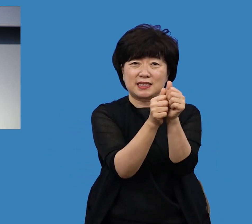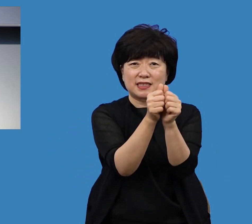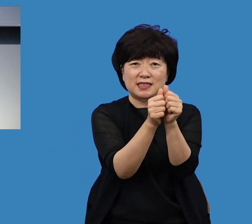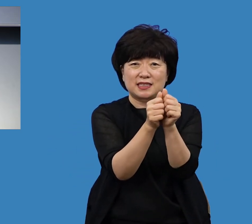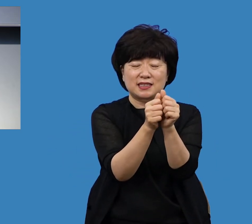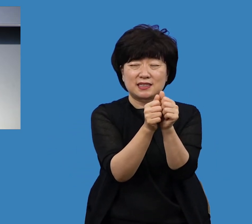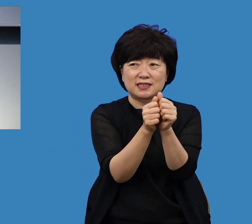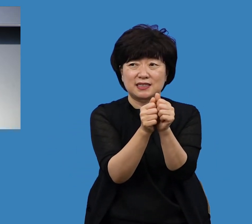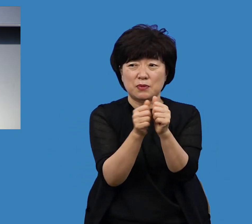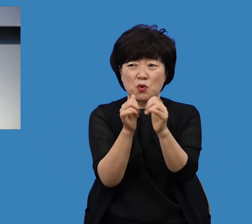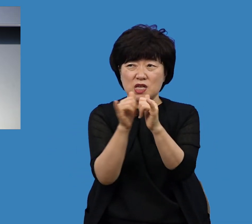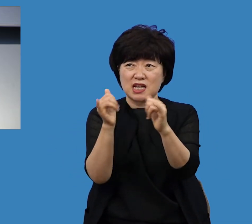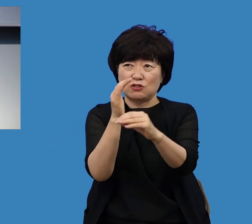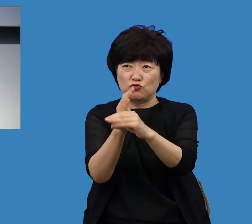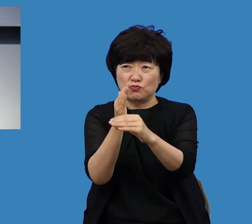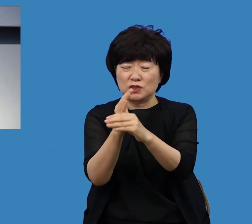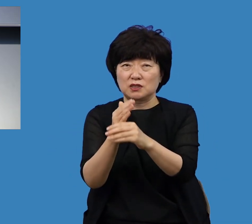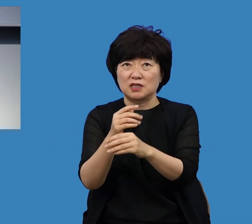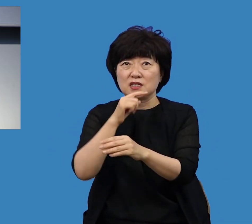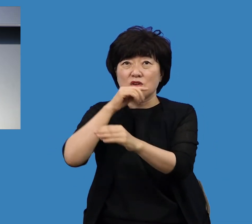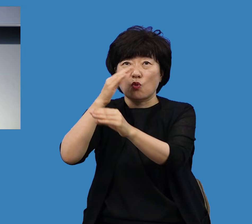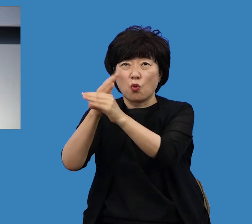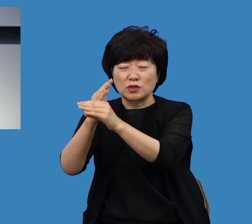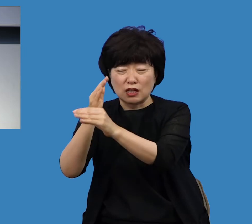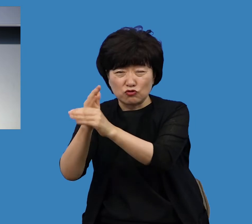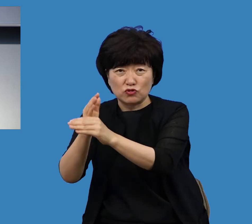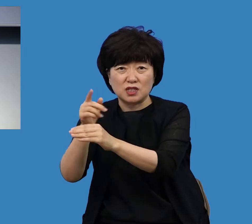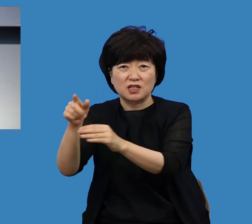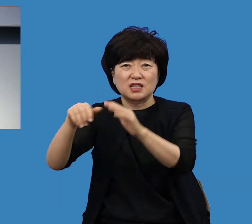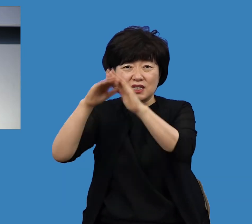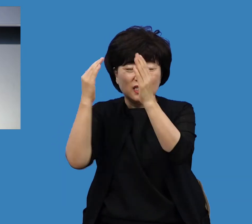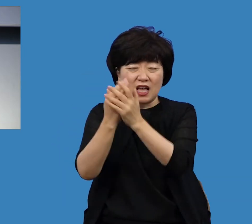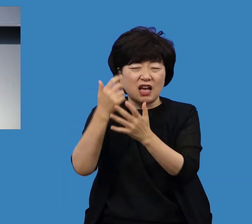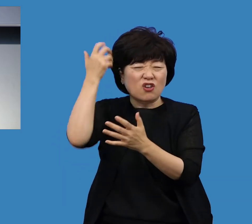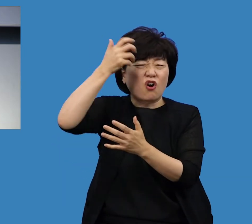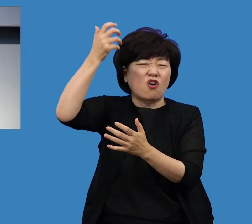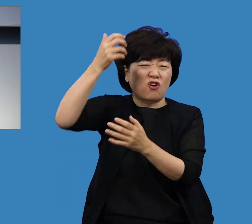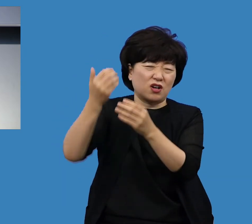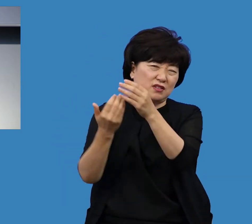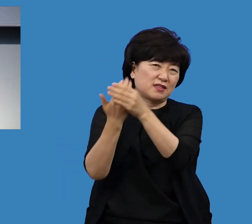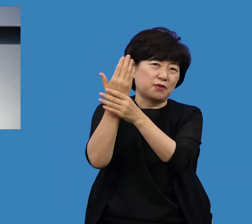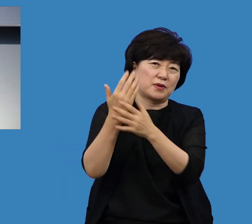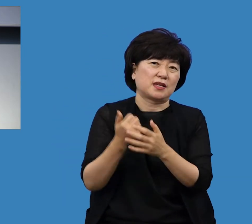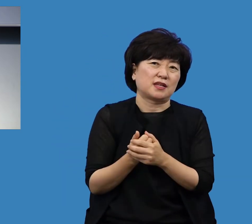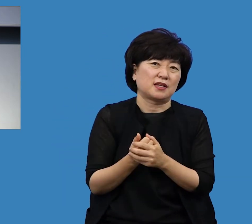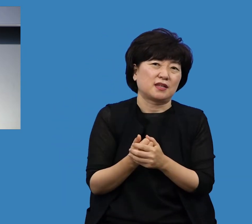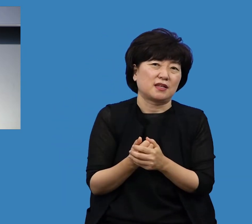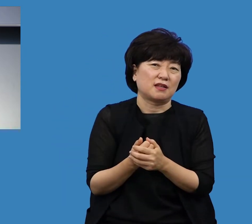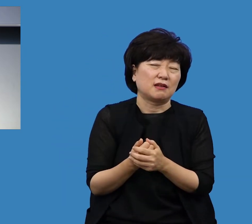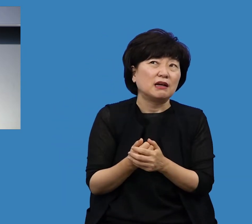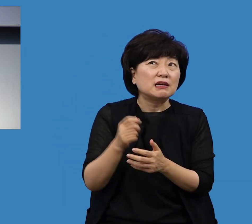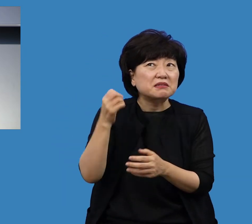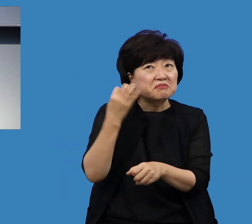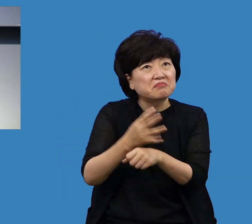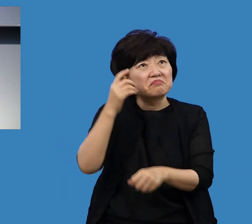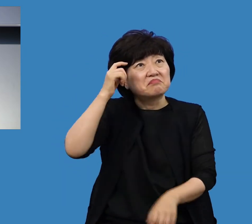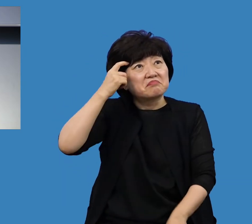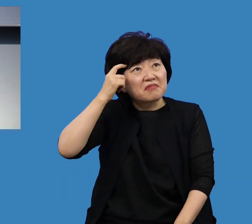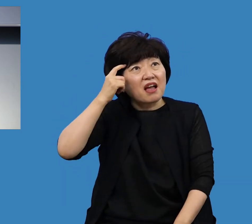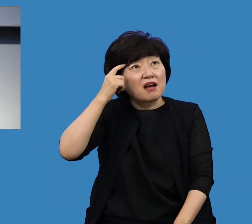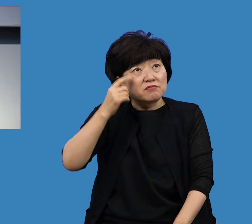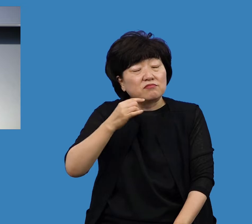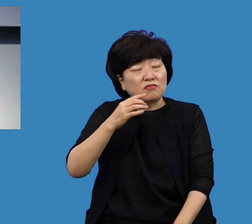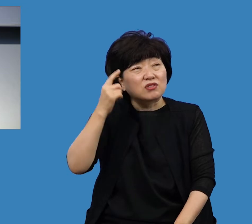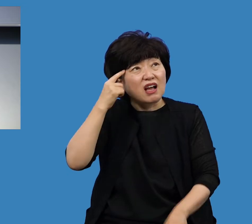마찬가지고 인본주의, 공산주의 이것이 다 어떤 영에서부터 시작되는 거예요. 이것이 여러분 단순한 사상이 아닙니다.